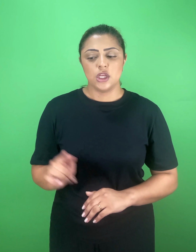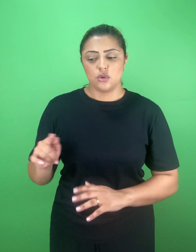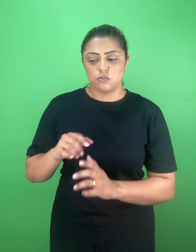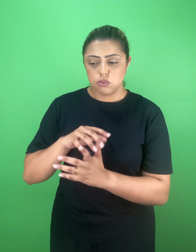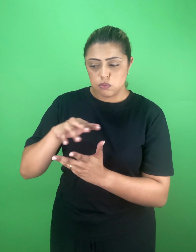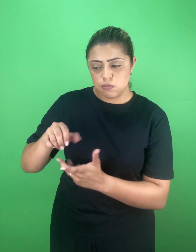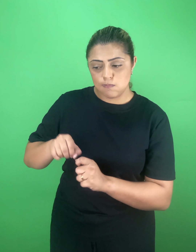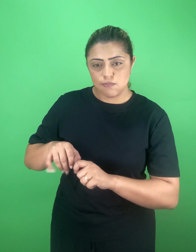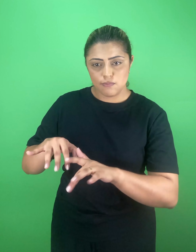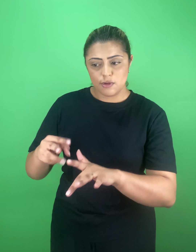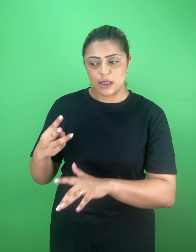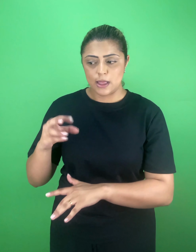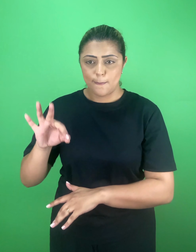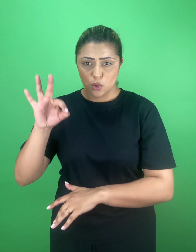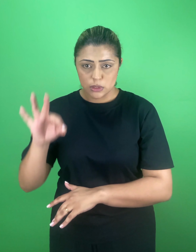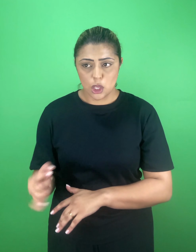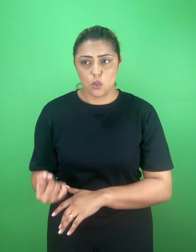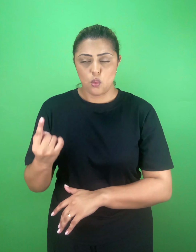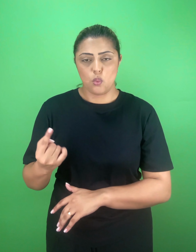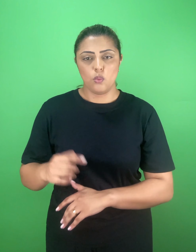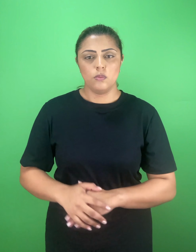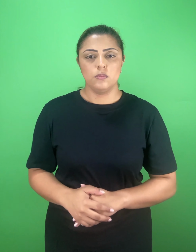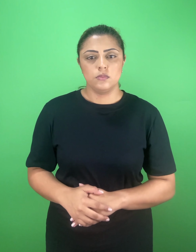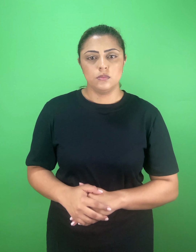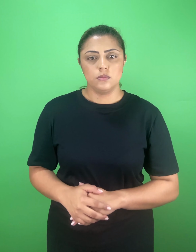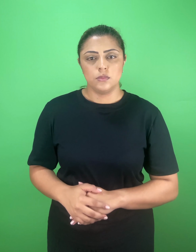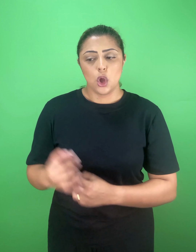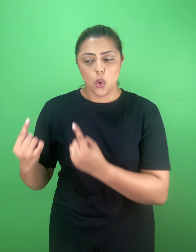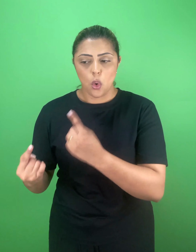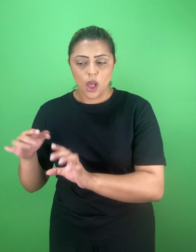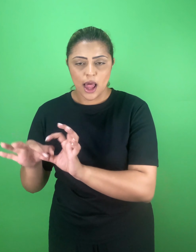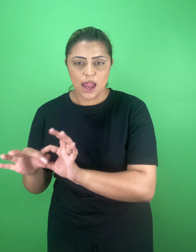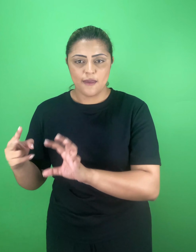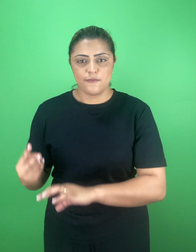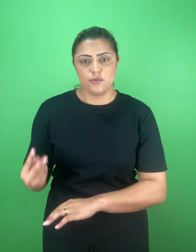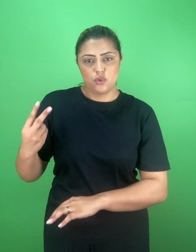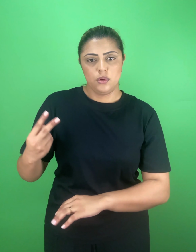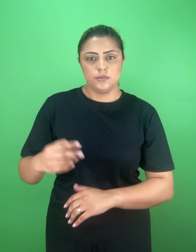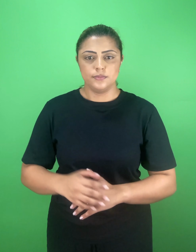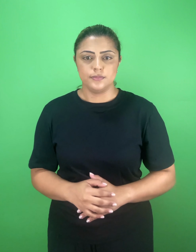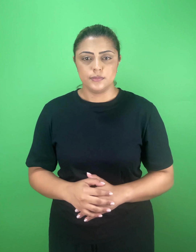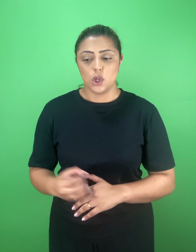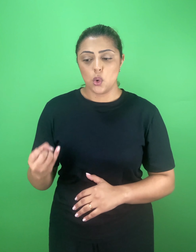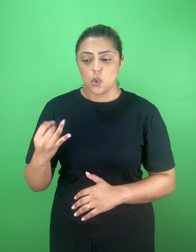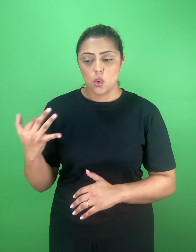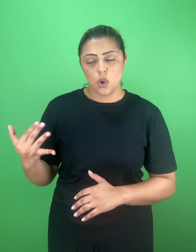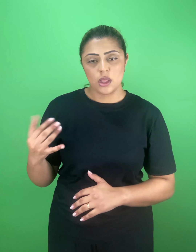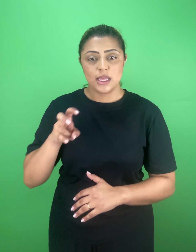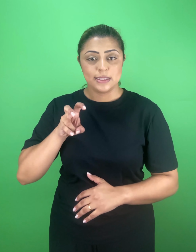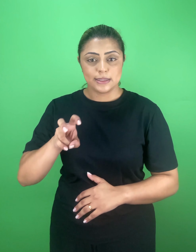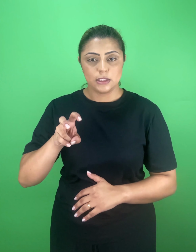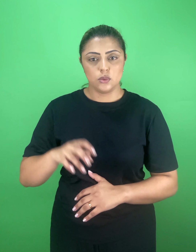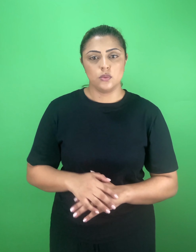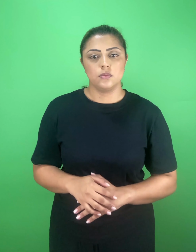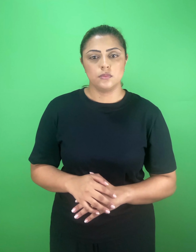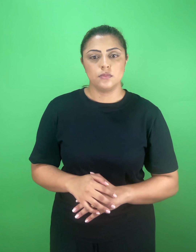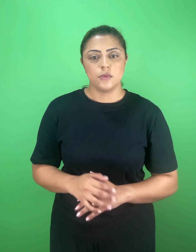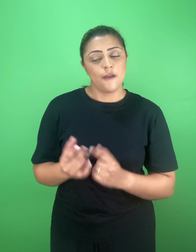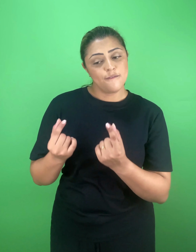30% 30 Ampla concorrência 1. Quantidade 5. Valor R$ 15 mil